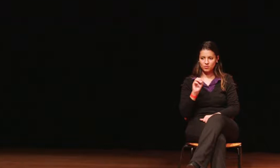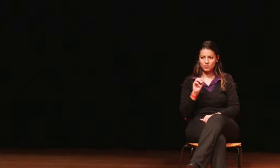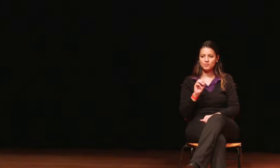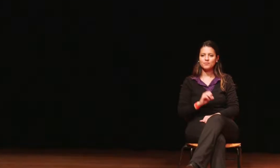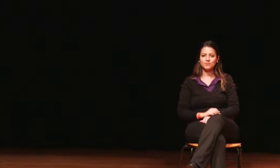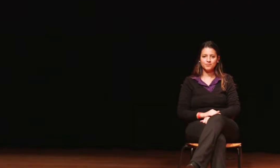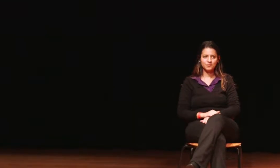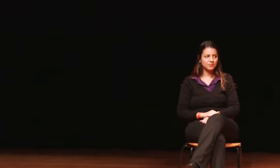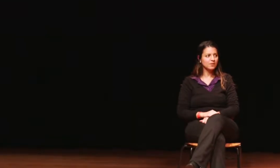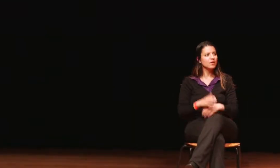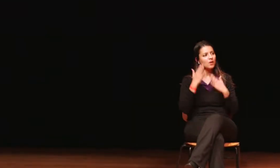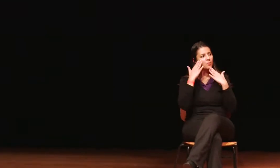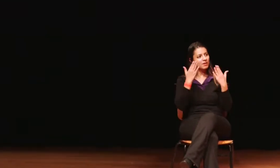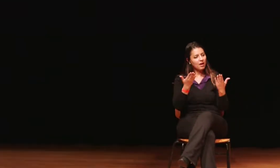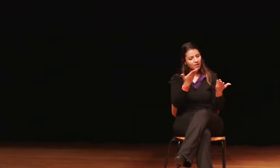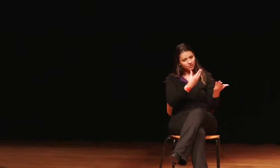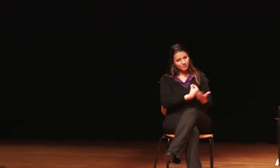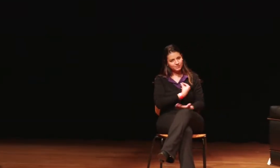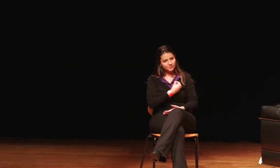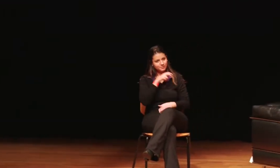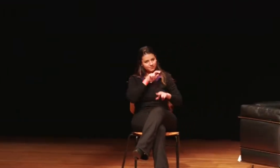Obrigado, professor, pela presença.